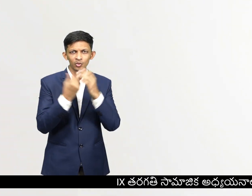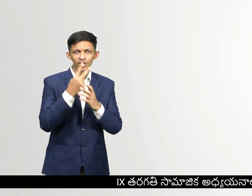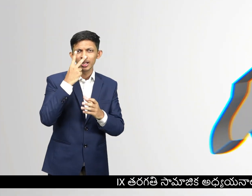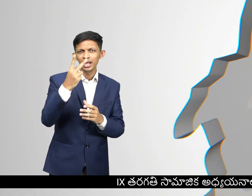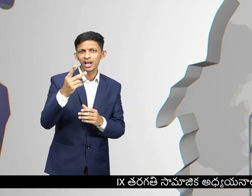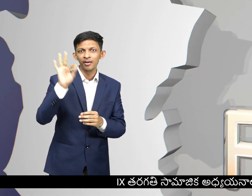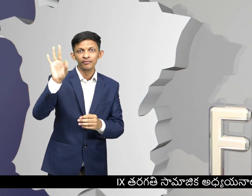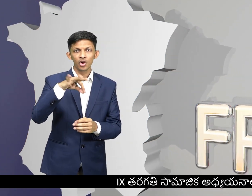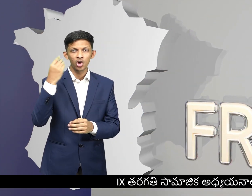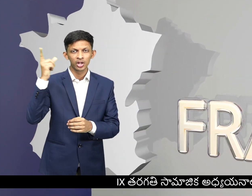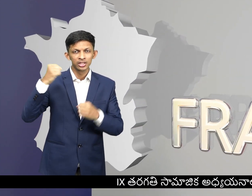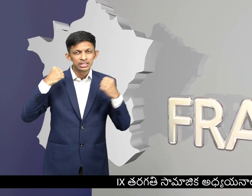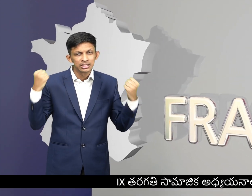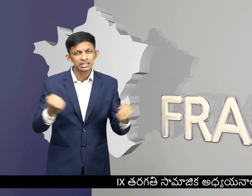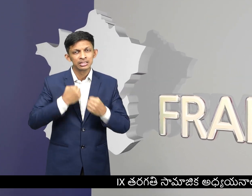9వ తరగతి సామాజిక అధ్యయనాల నుండి